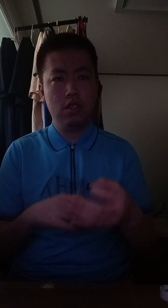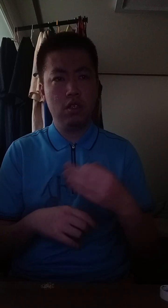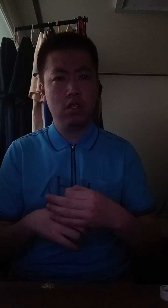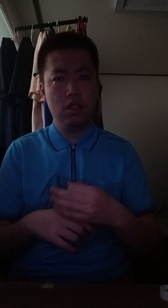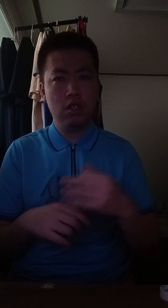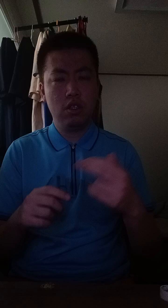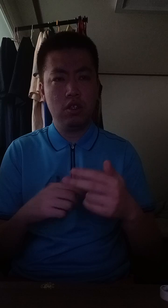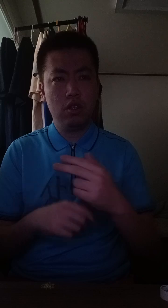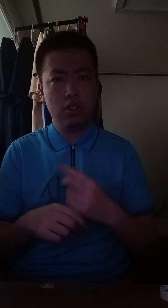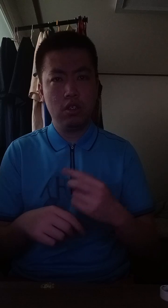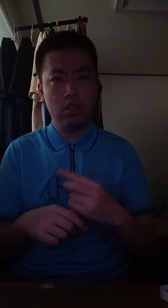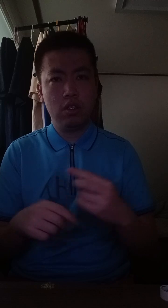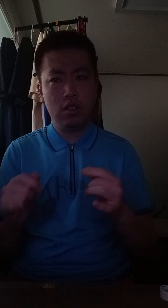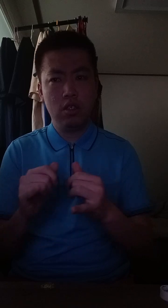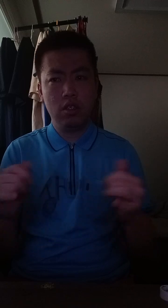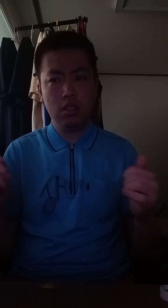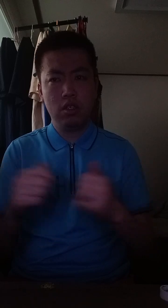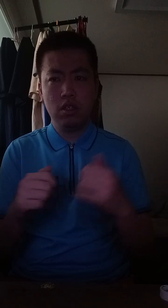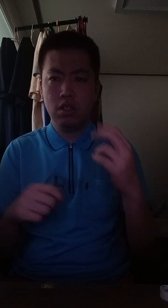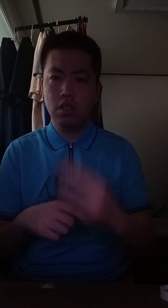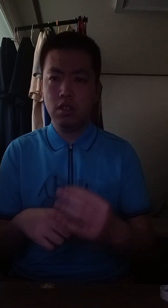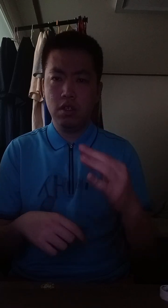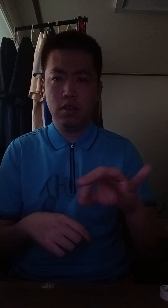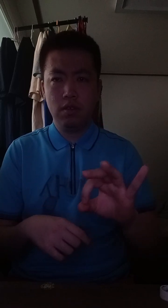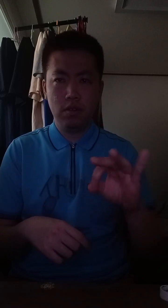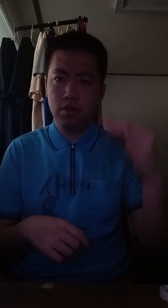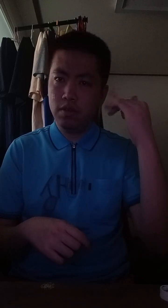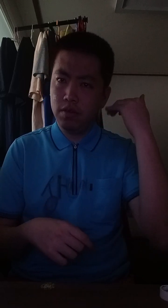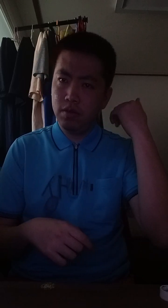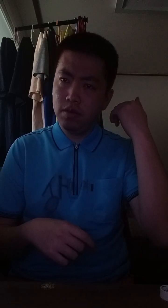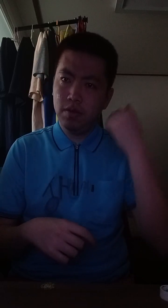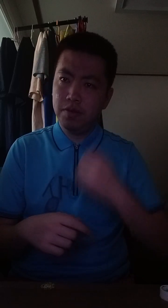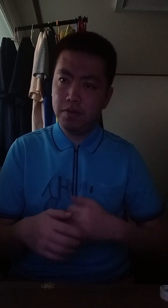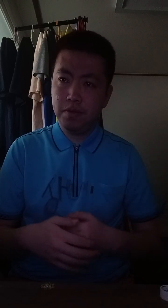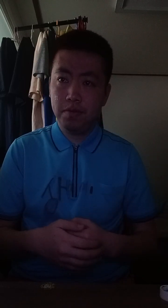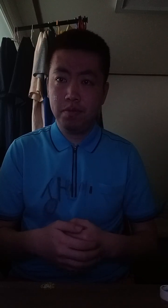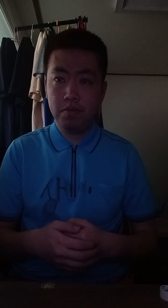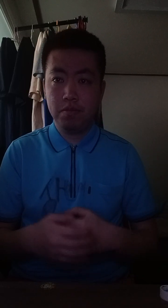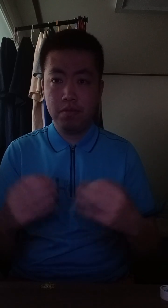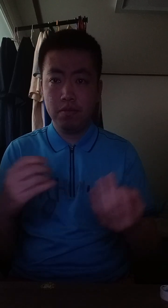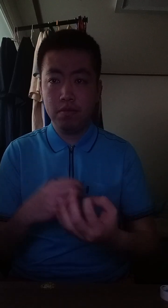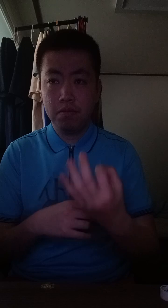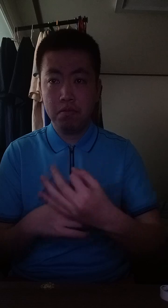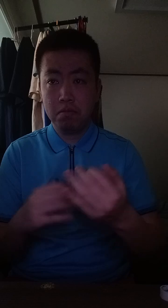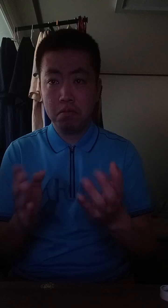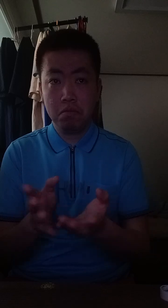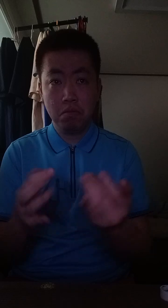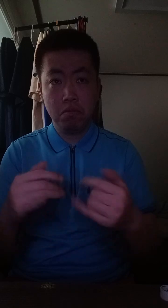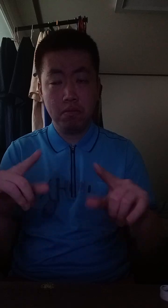기관사가 사람을 친 것 같다며 경찰에 신고한 것으로 알려졌습니다. 유서는 발견되지